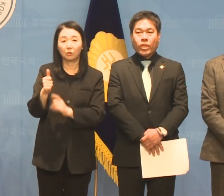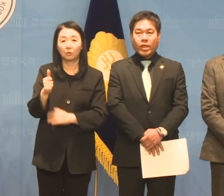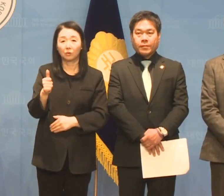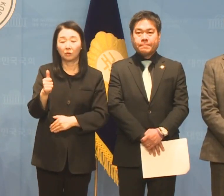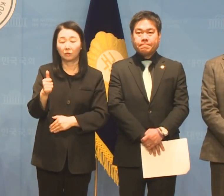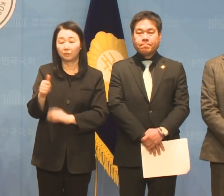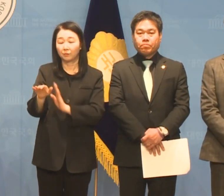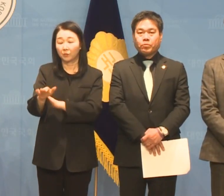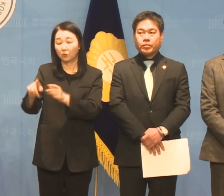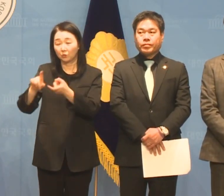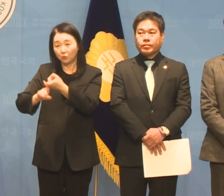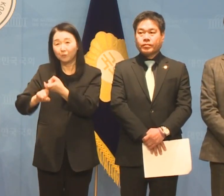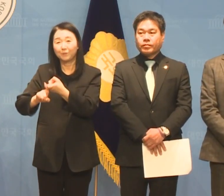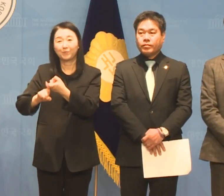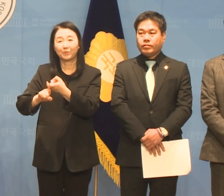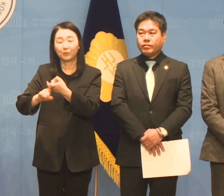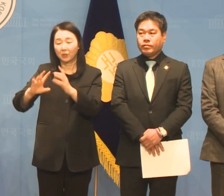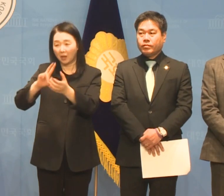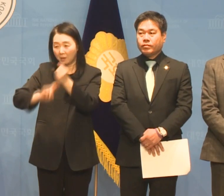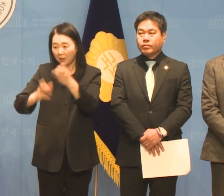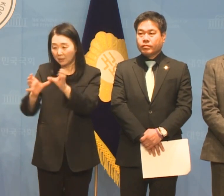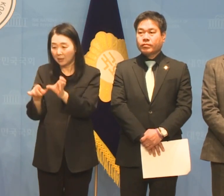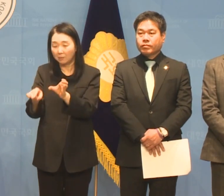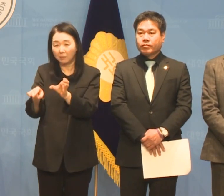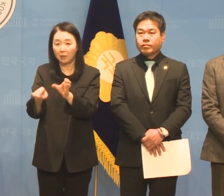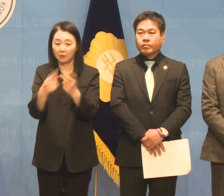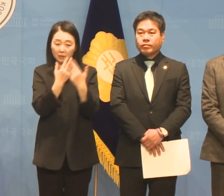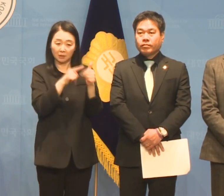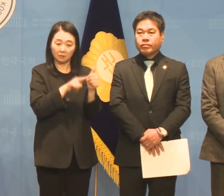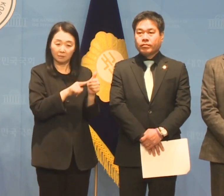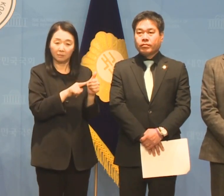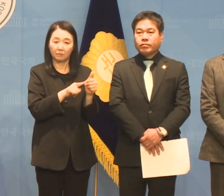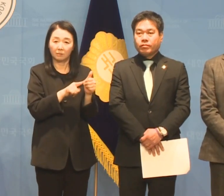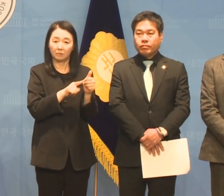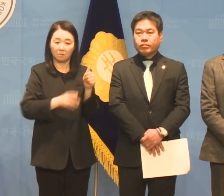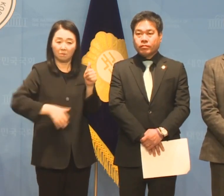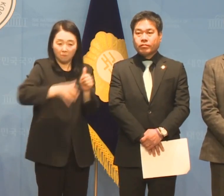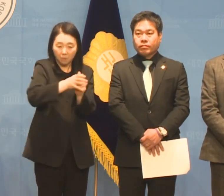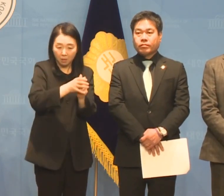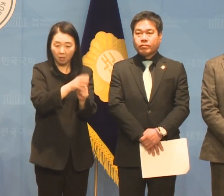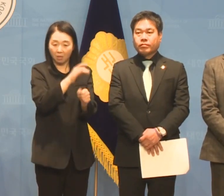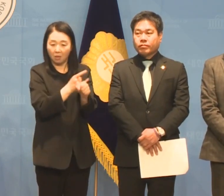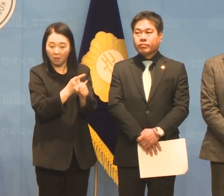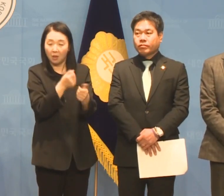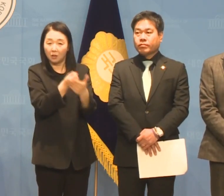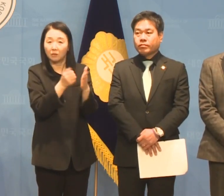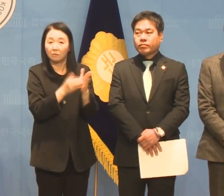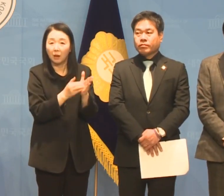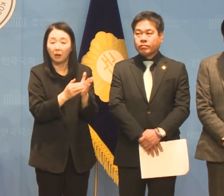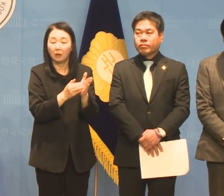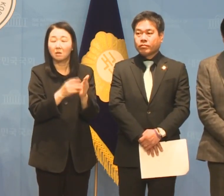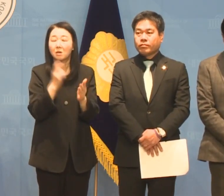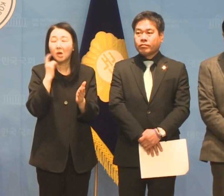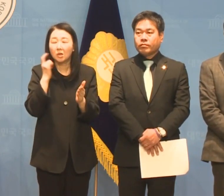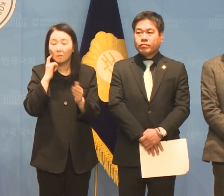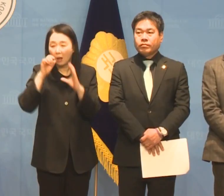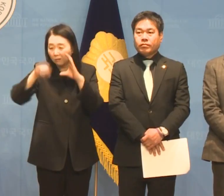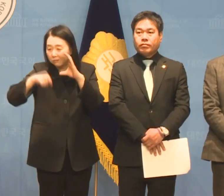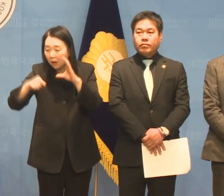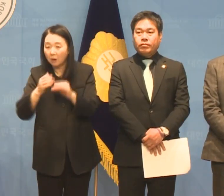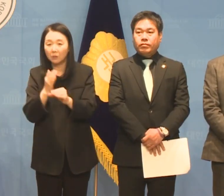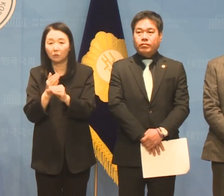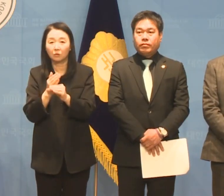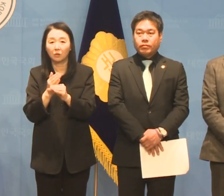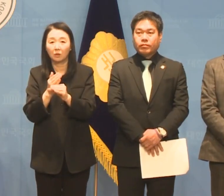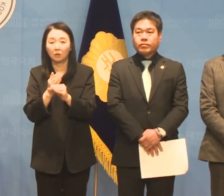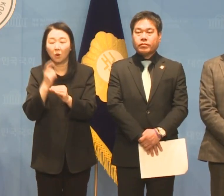극우 매국 이런 집단들은 이재명이라는 사람을 공격 대상으로 삼아서 끊임없는 거짓말을 유포하고